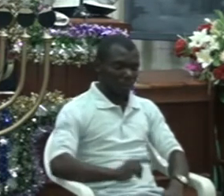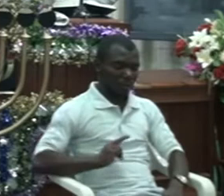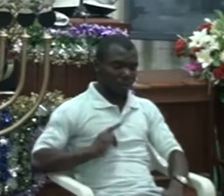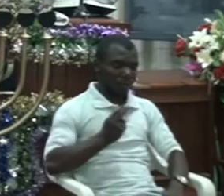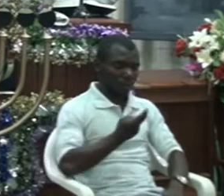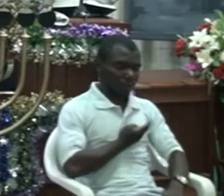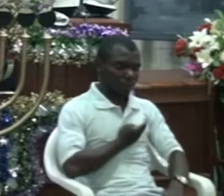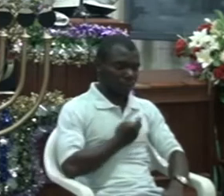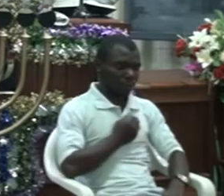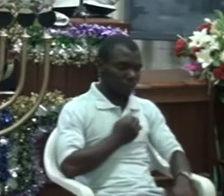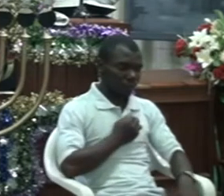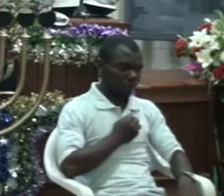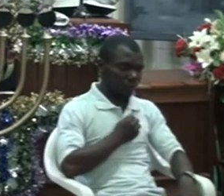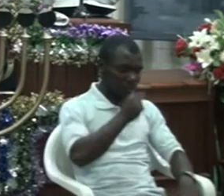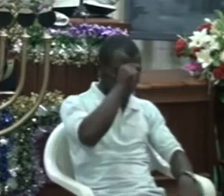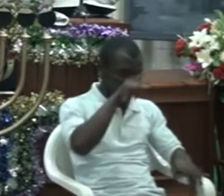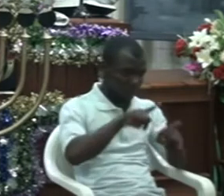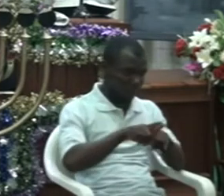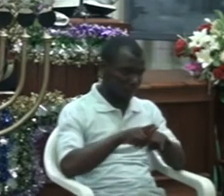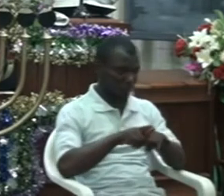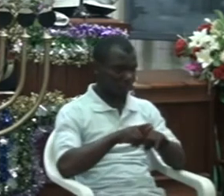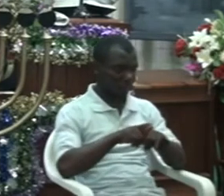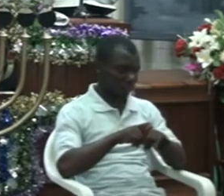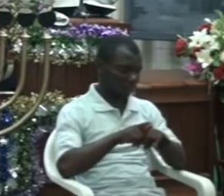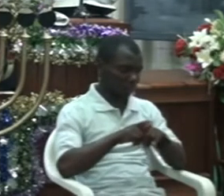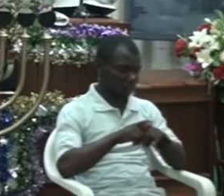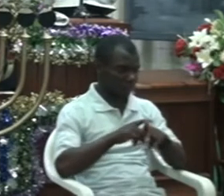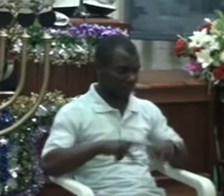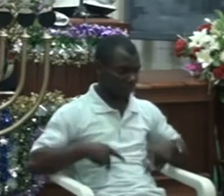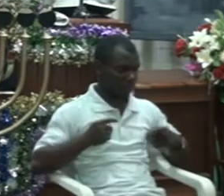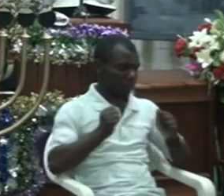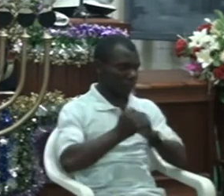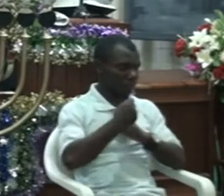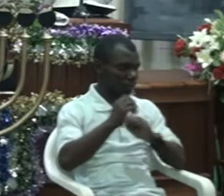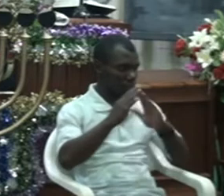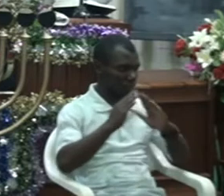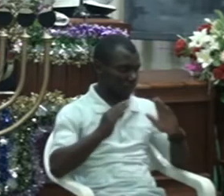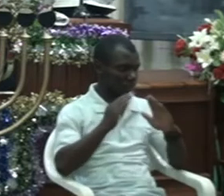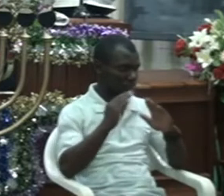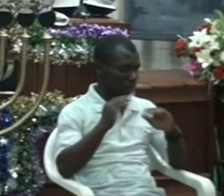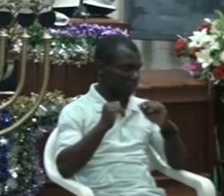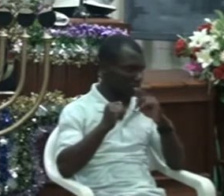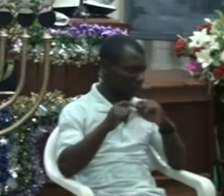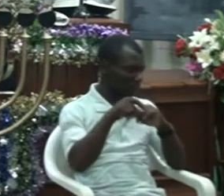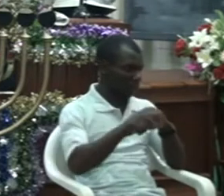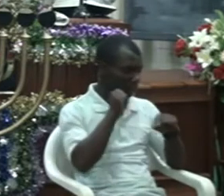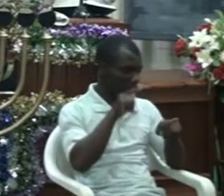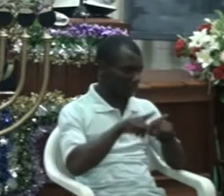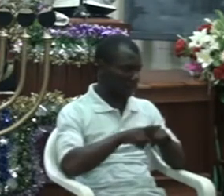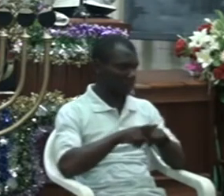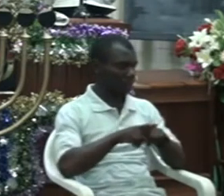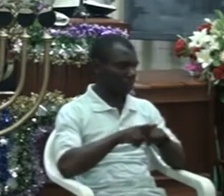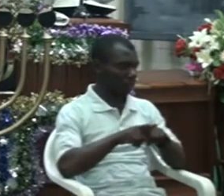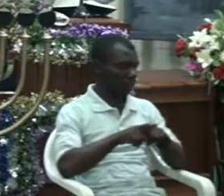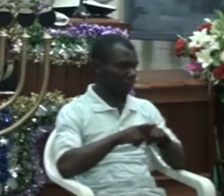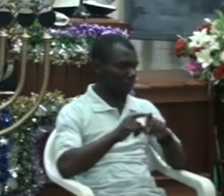Nous voyons mzuri nyumbani mwake na mke wake dans sa maison avec sa femme. Aishi mzuri que la soeur en